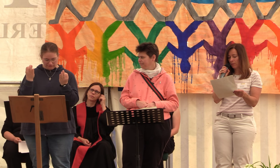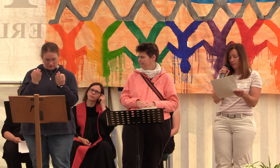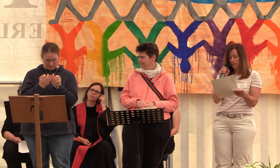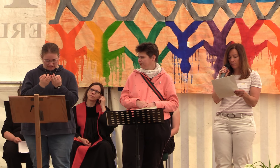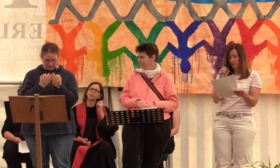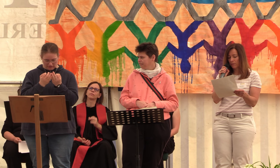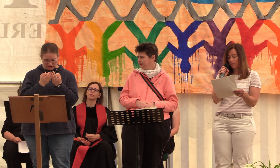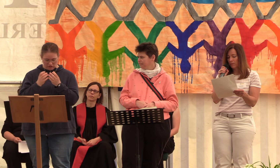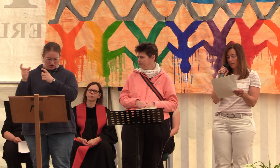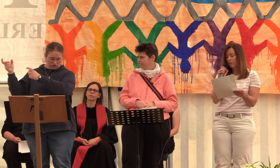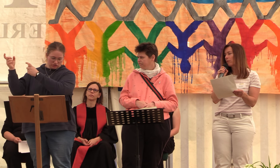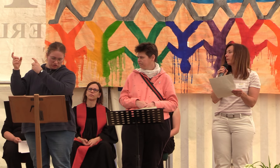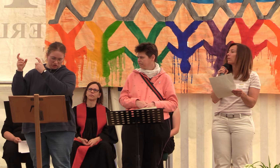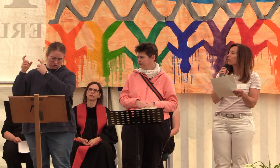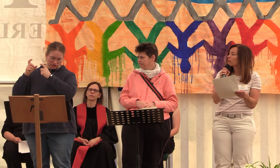Angehörige.